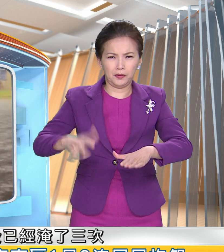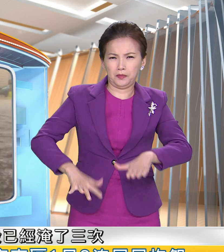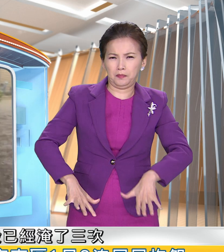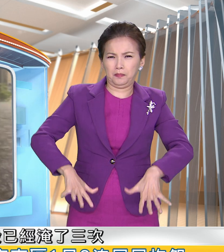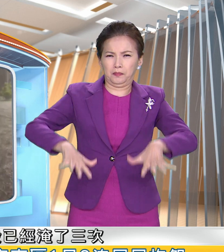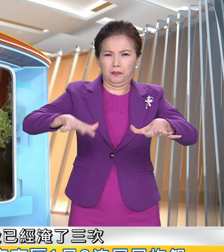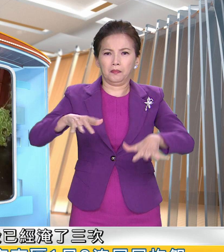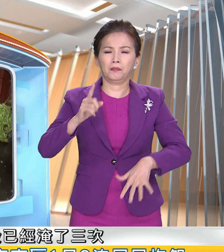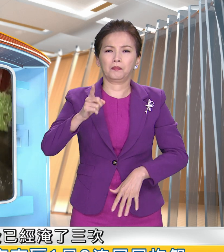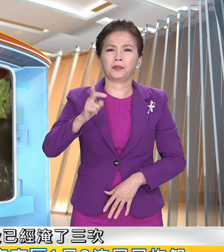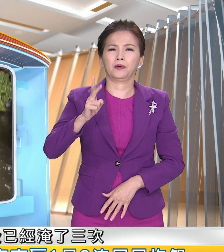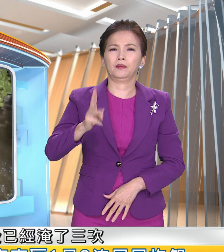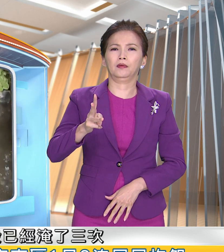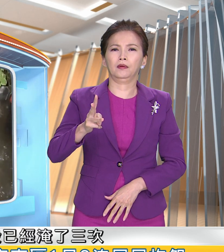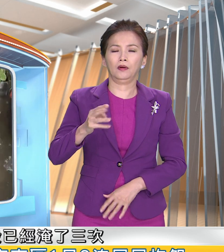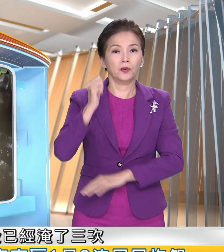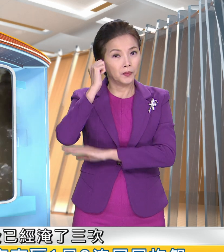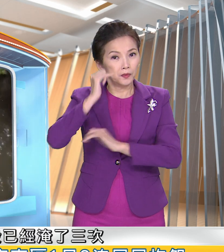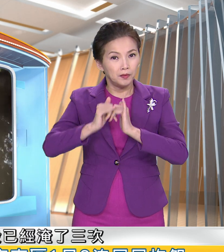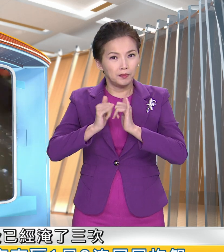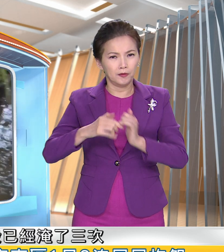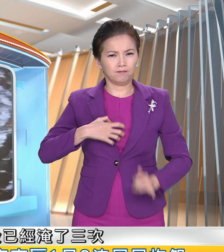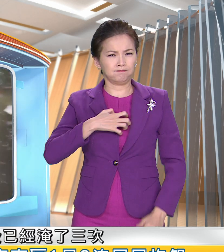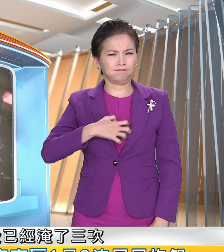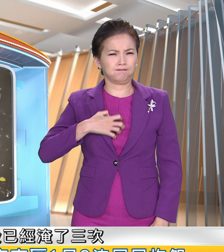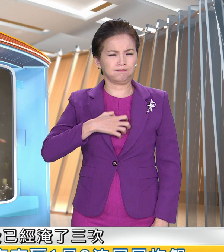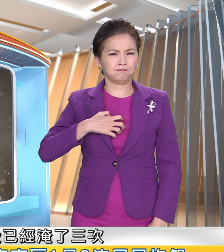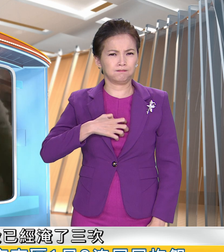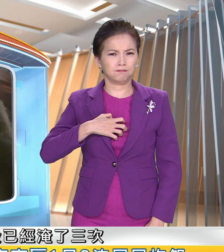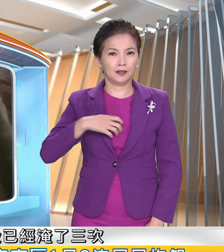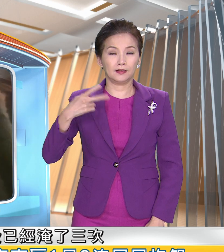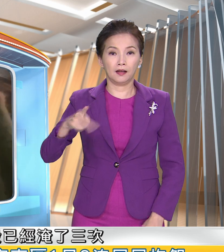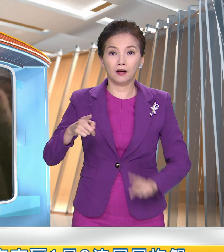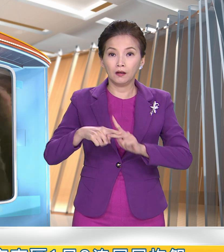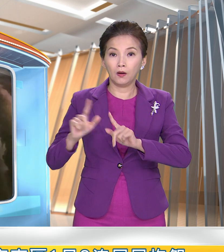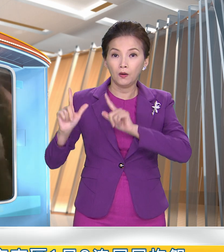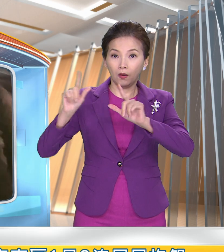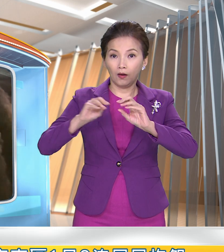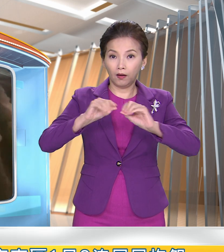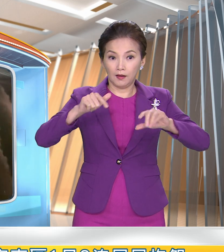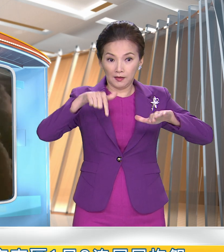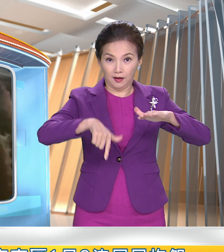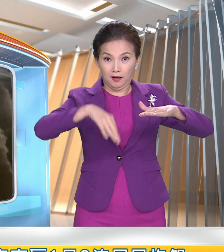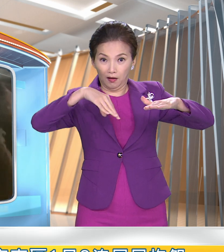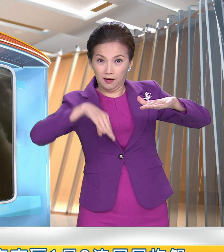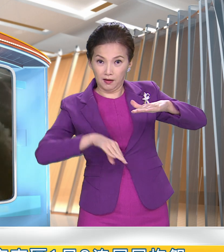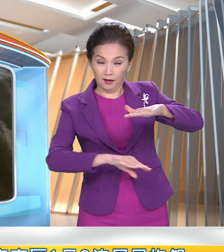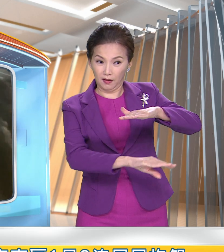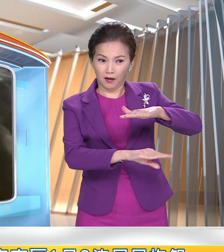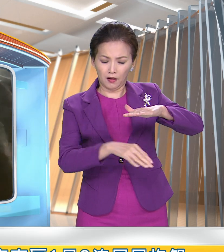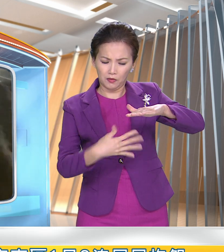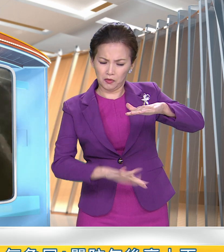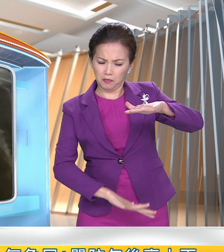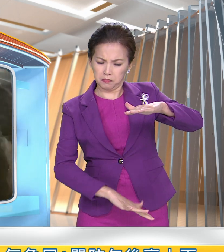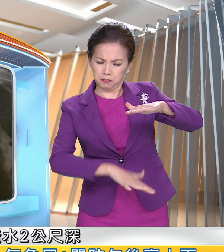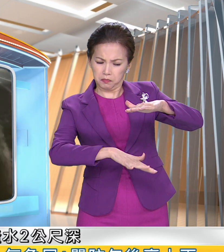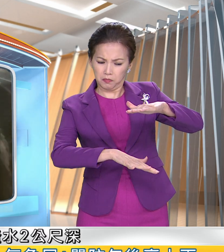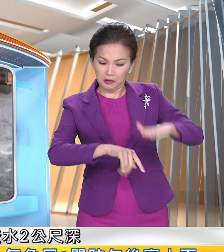安南区长溪路一段已经淹了3次，居民是怨声载道。小东地下道则是淹